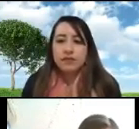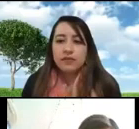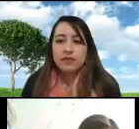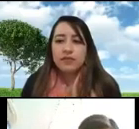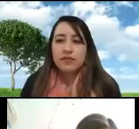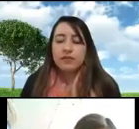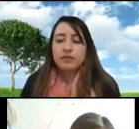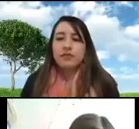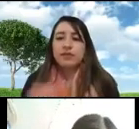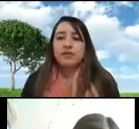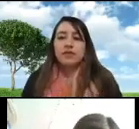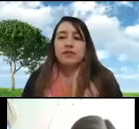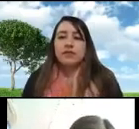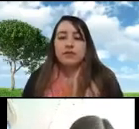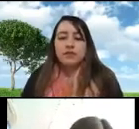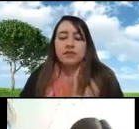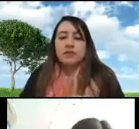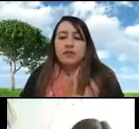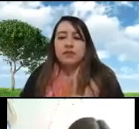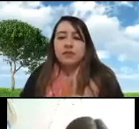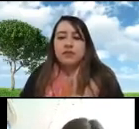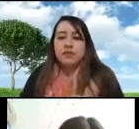¿Cuál será? ¿Cuál será?